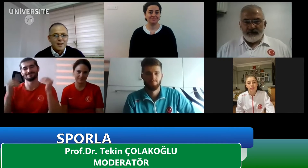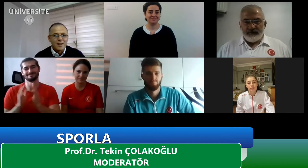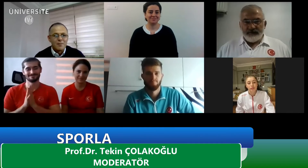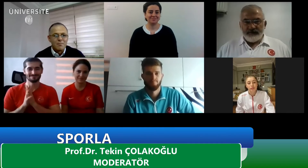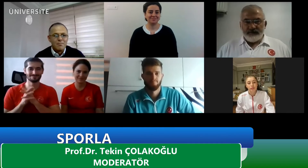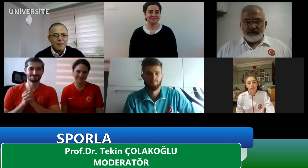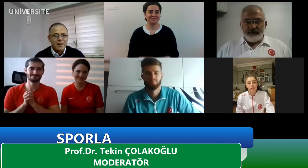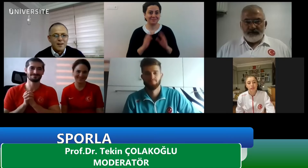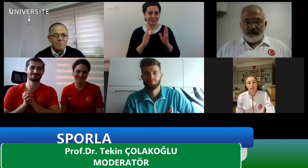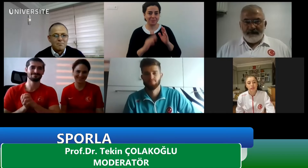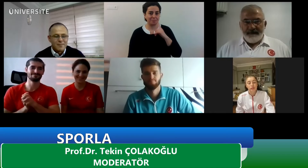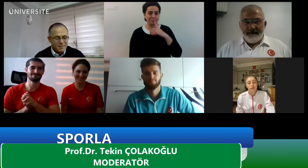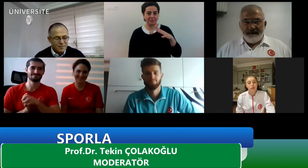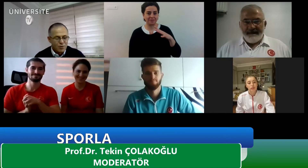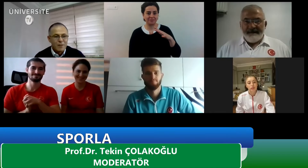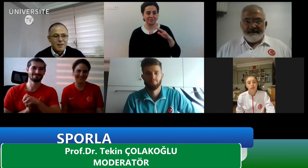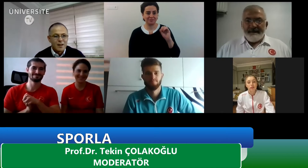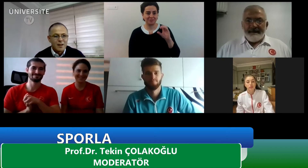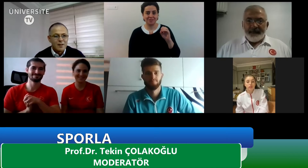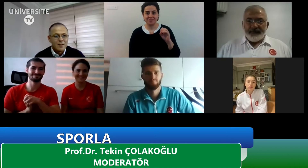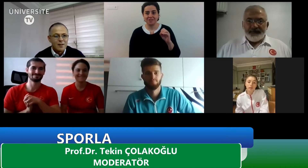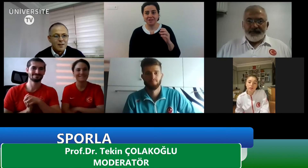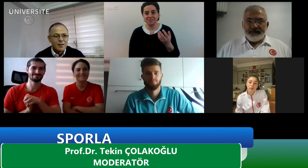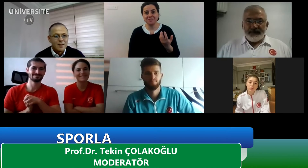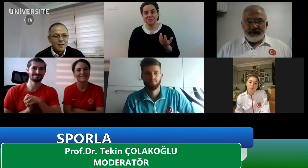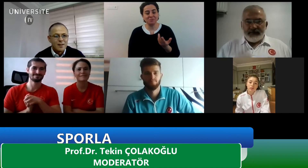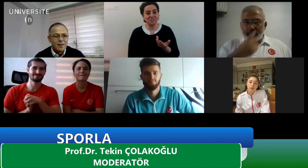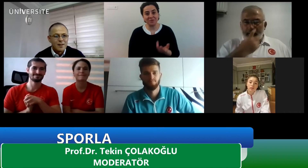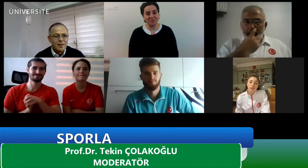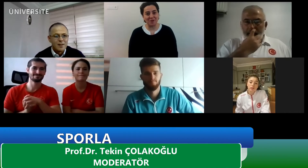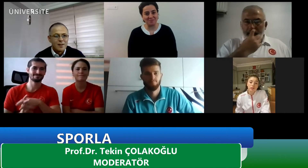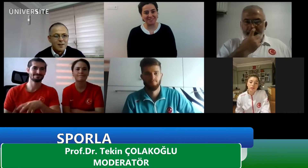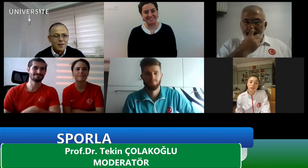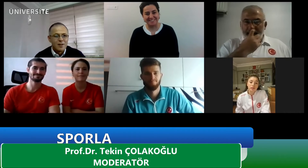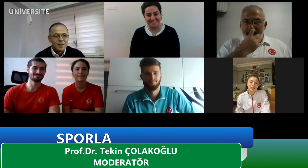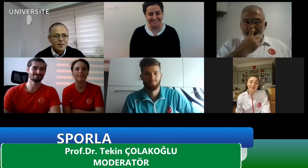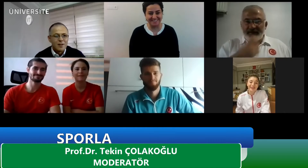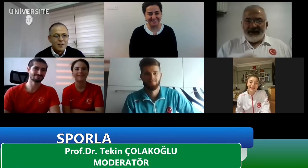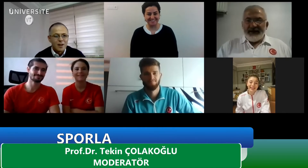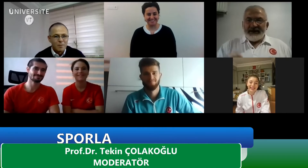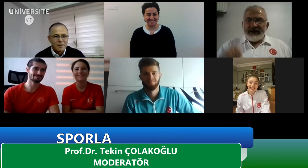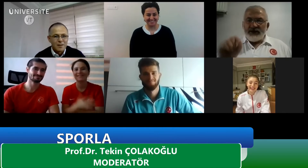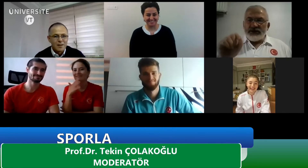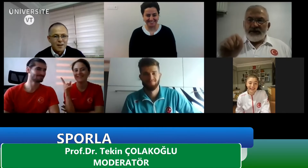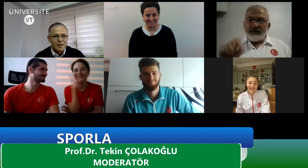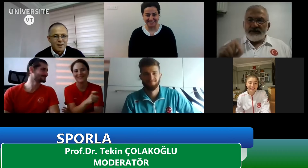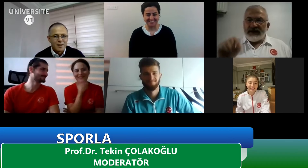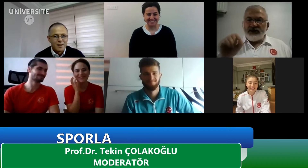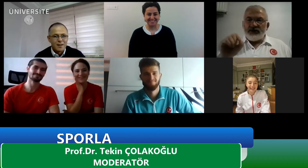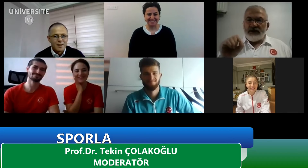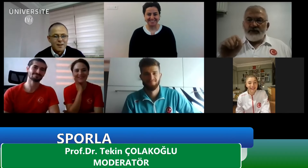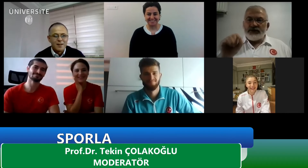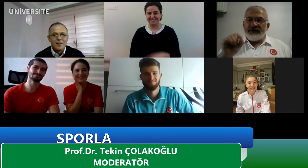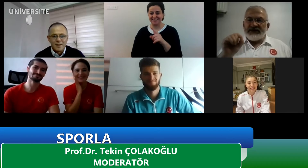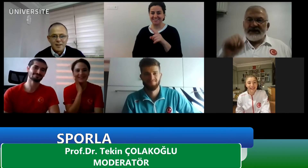Devamında Berrak Hanım, süremiz ne kadar? Ya aslında bitmişti ama kapanmadı. Kapanmadı Ekin yani.